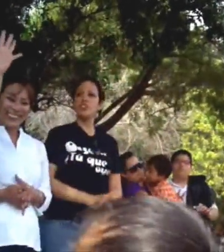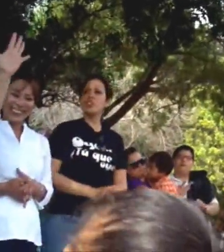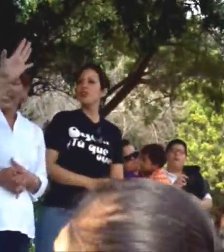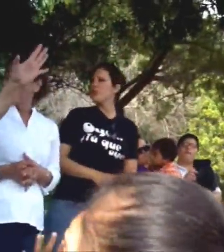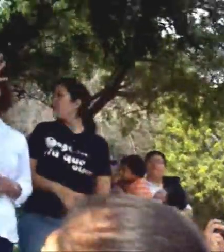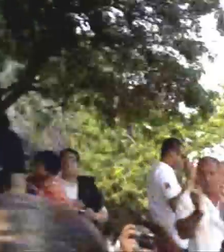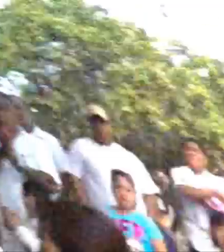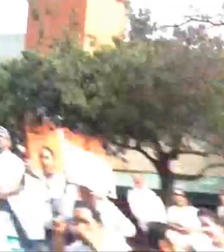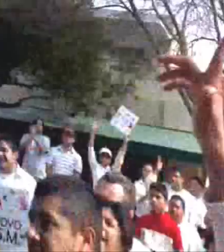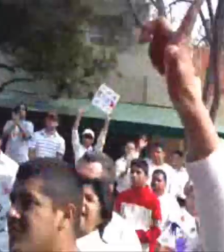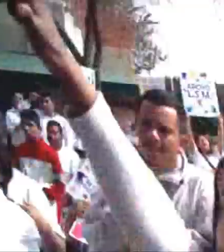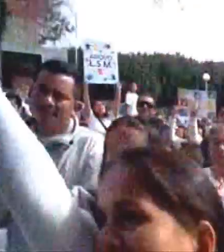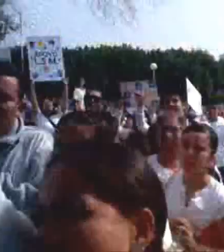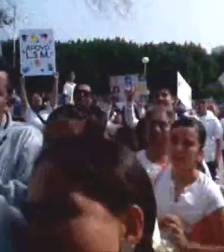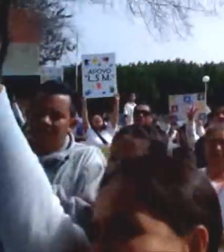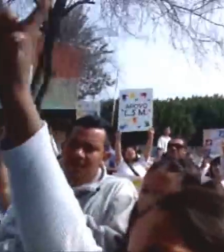¡Demen una L!